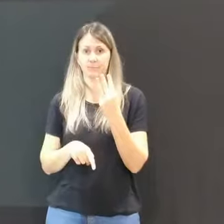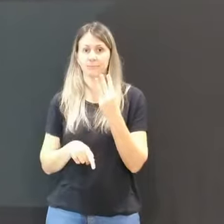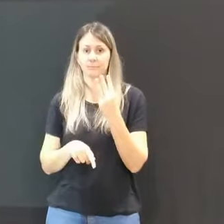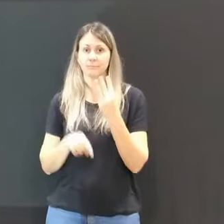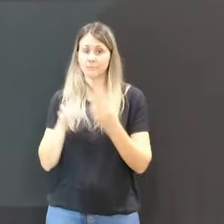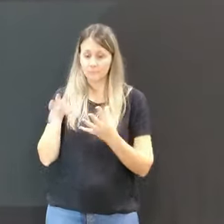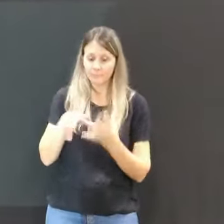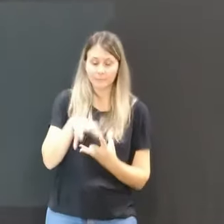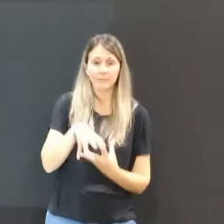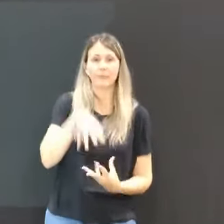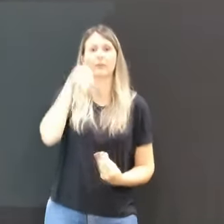são 3?